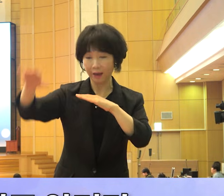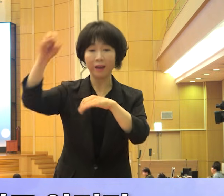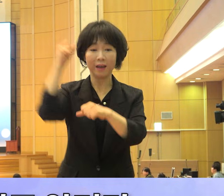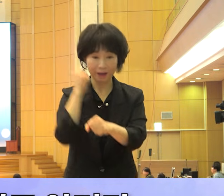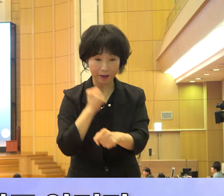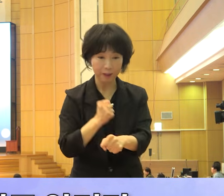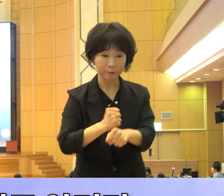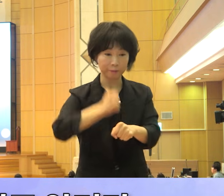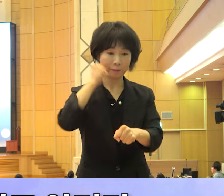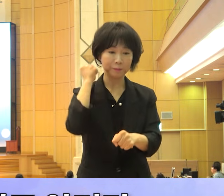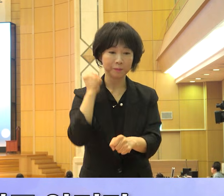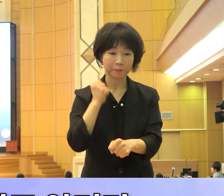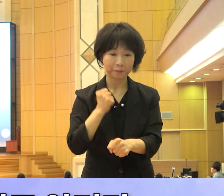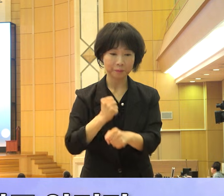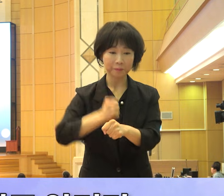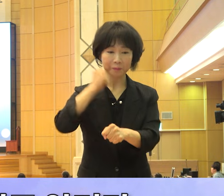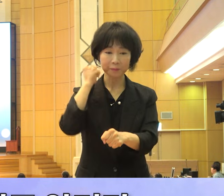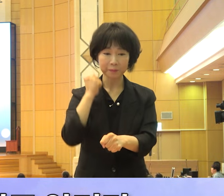형통하겠네.